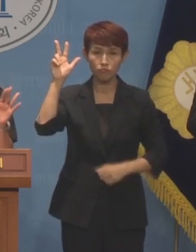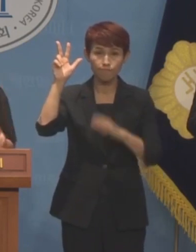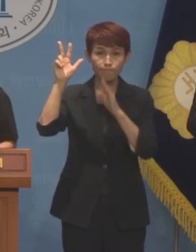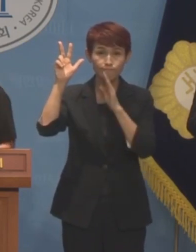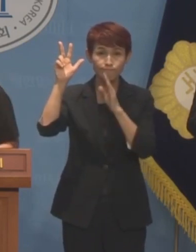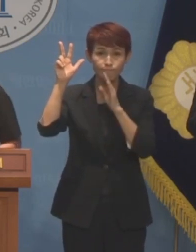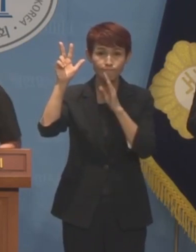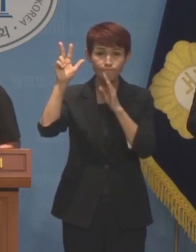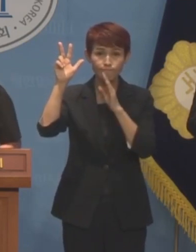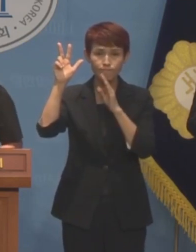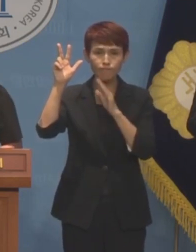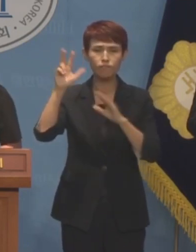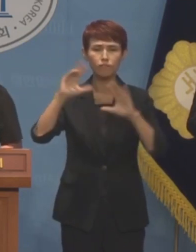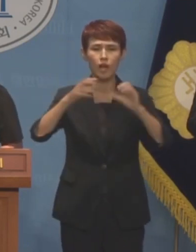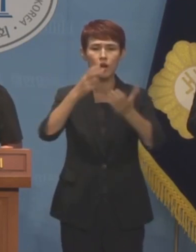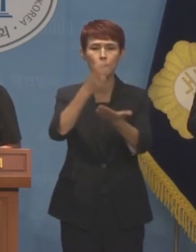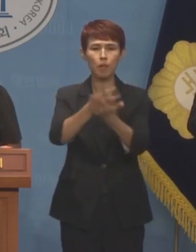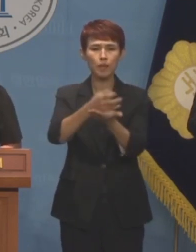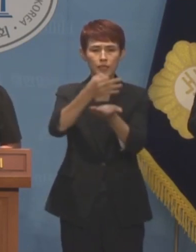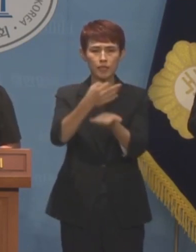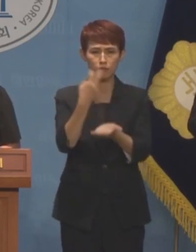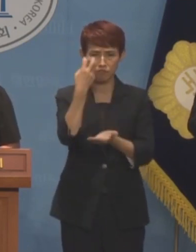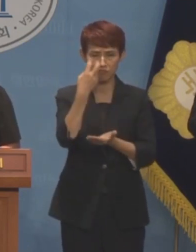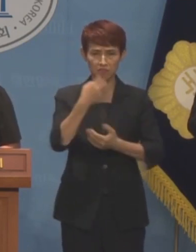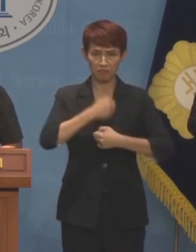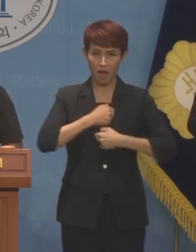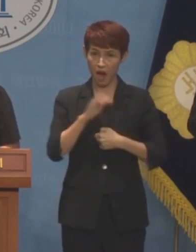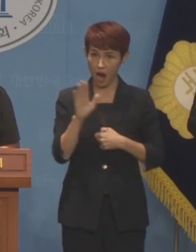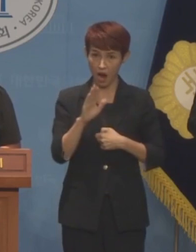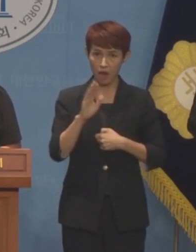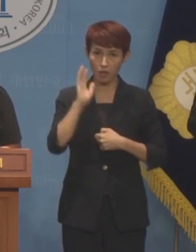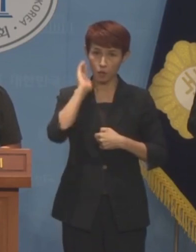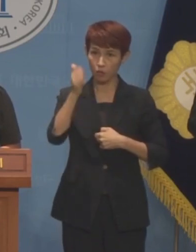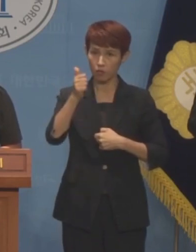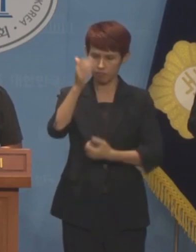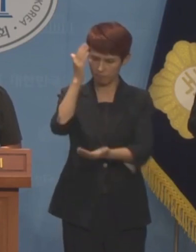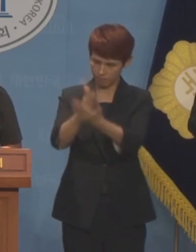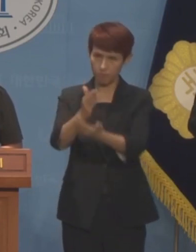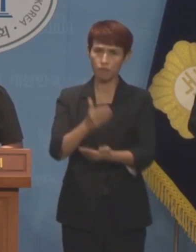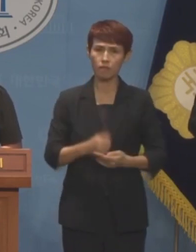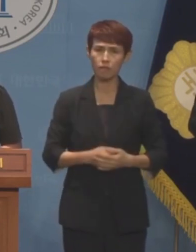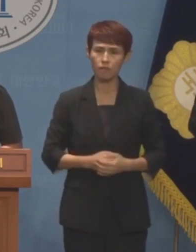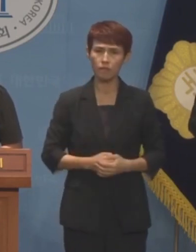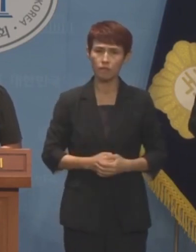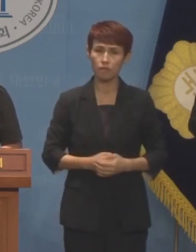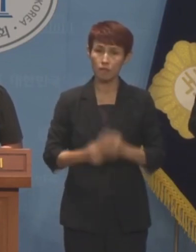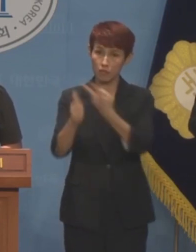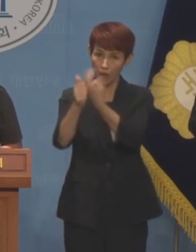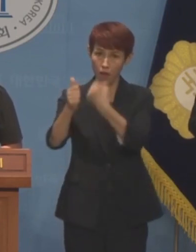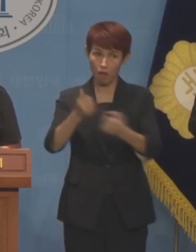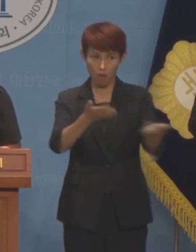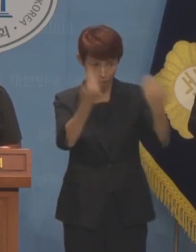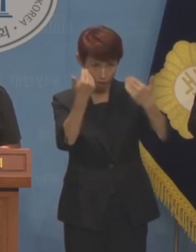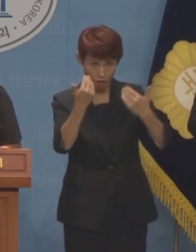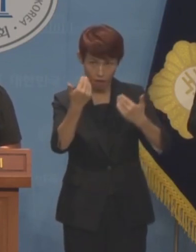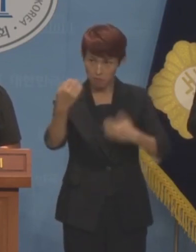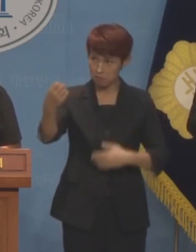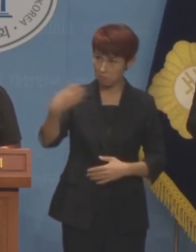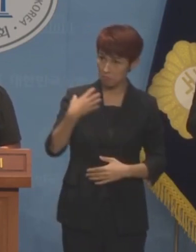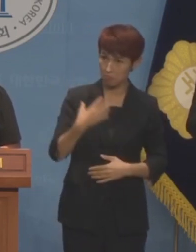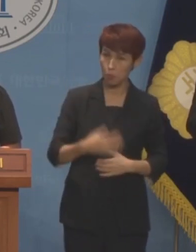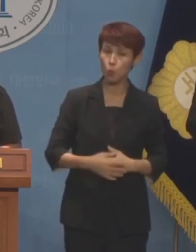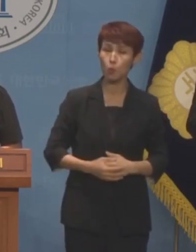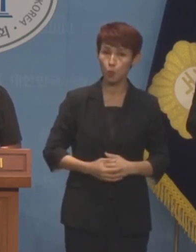합니다. 헌법의 가치를 지키지 않으려면 대통령을 하시면 안 됩니다. 탄핵시키려면 시키십시오라고